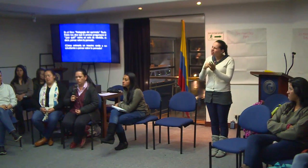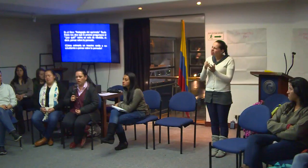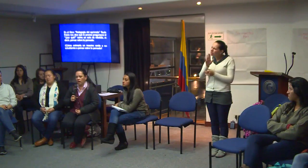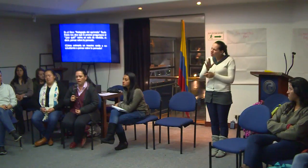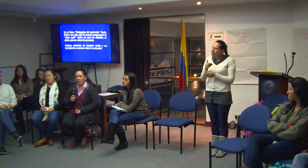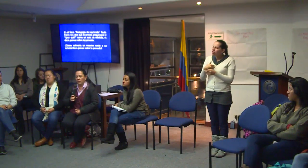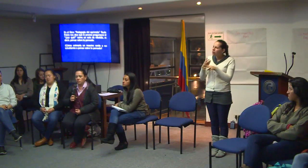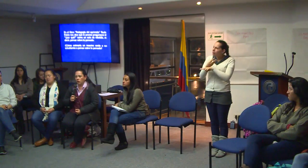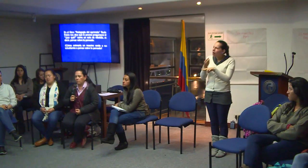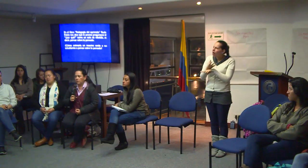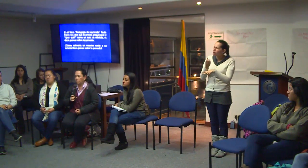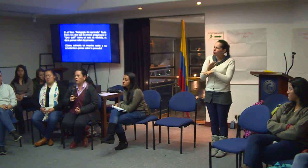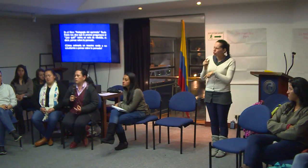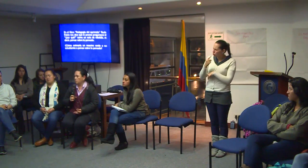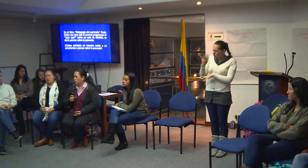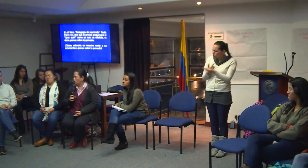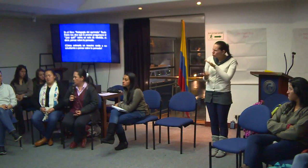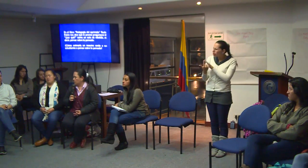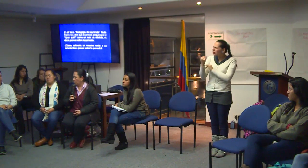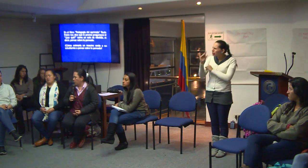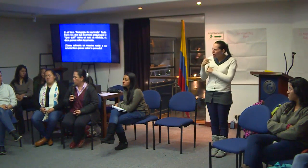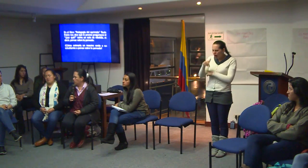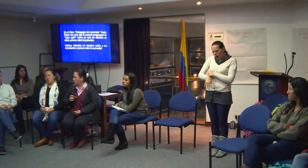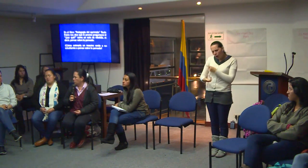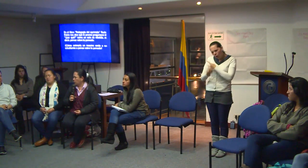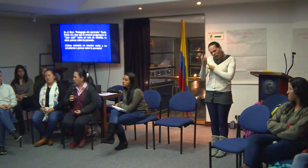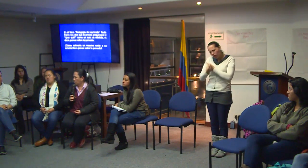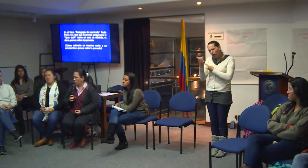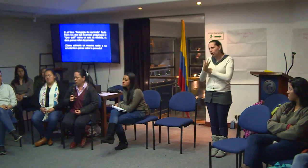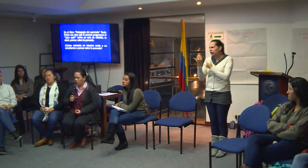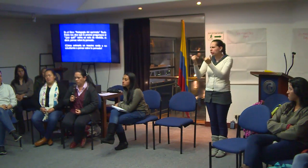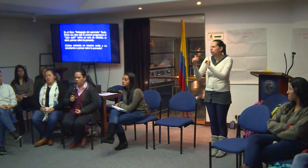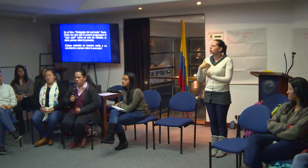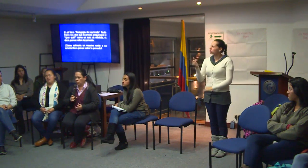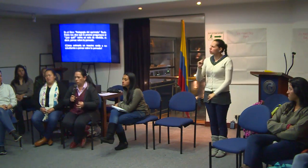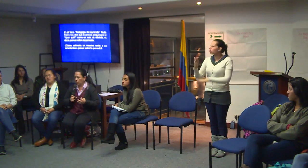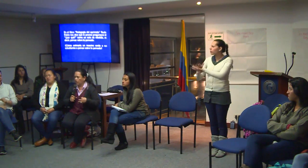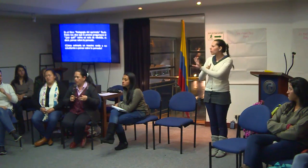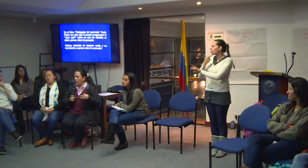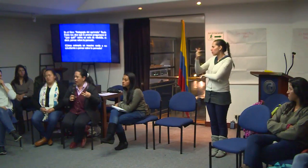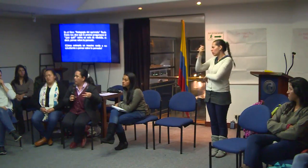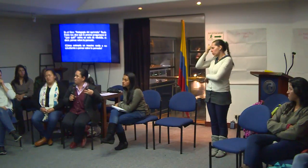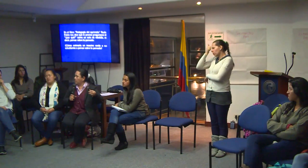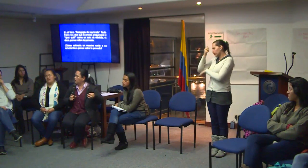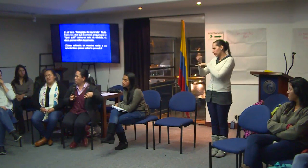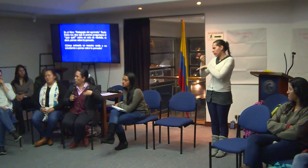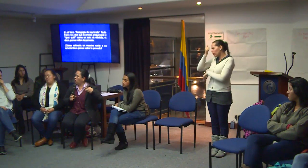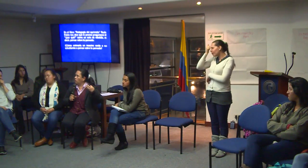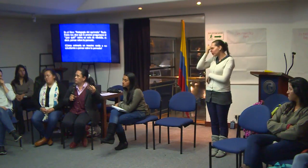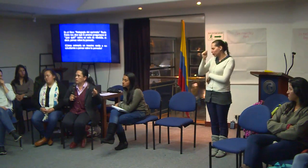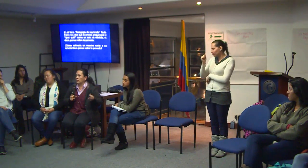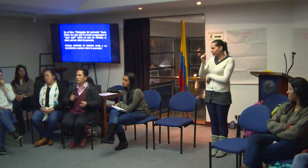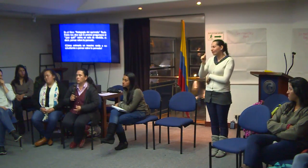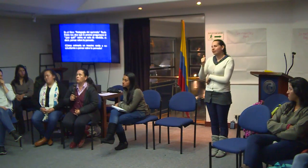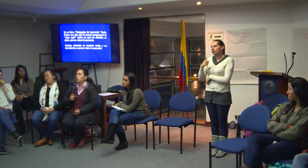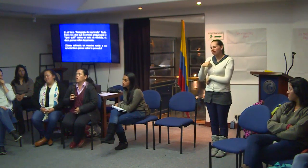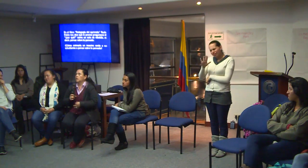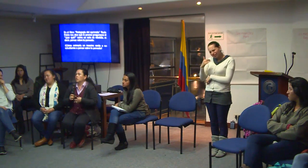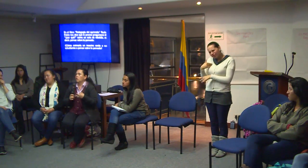no surge solamente porque estemos en la Universidad Pedagógica, sino que, como lo decía el profesor, surge además de todas